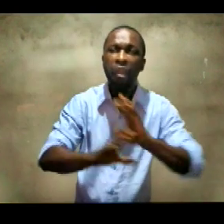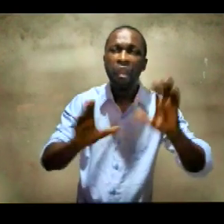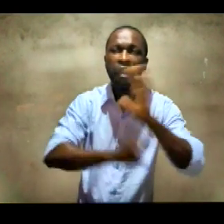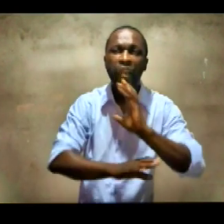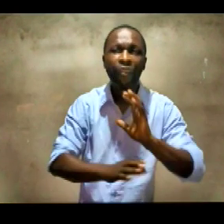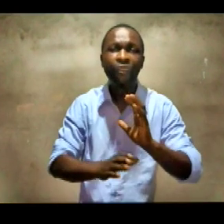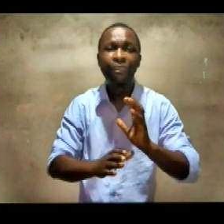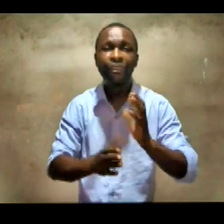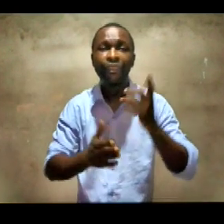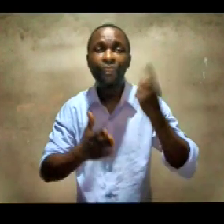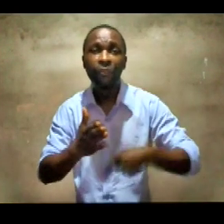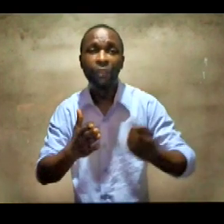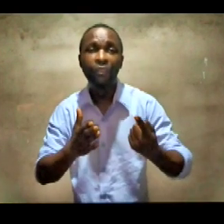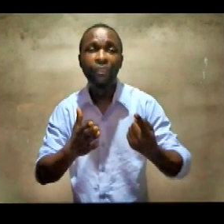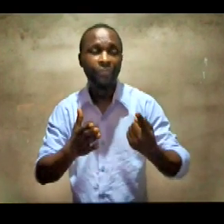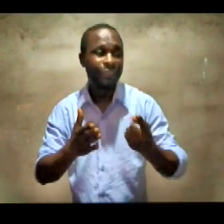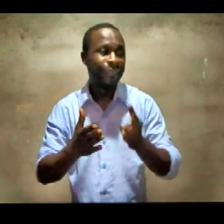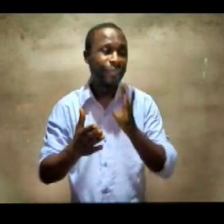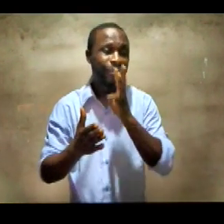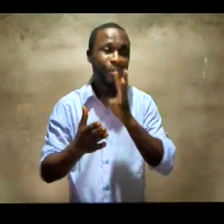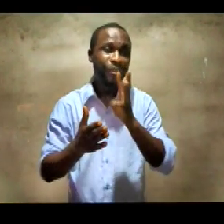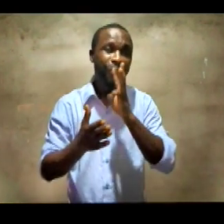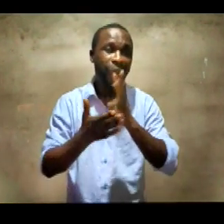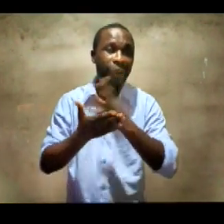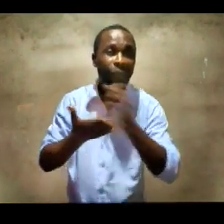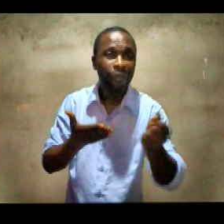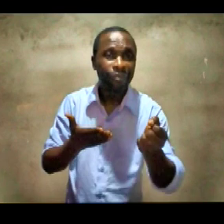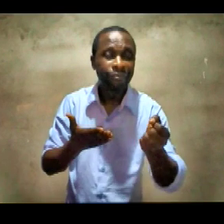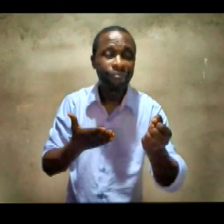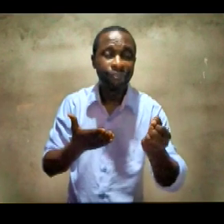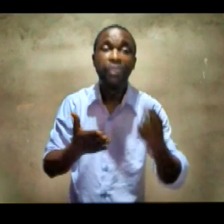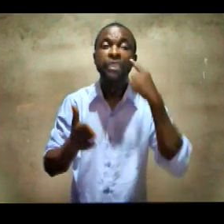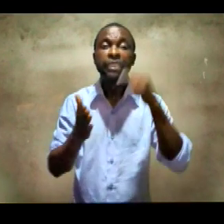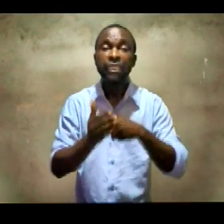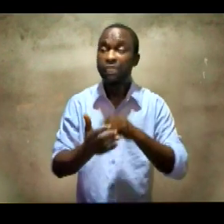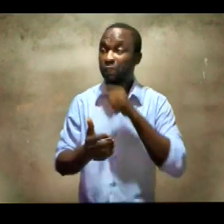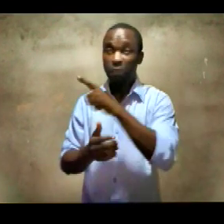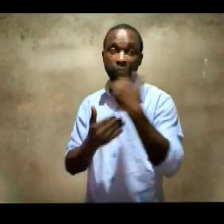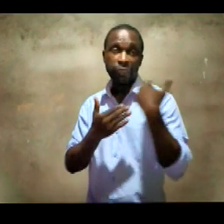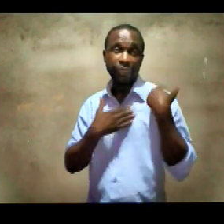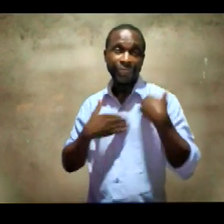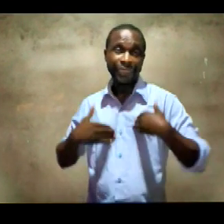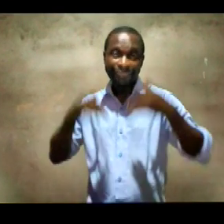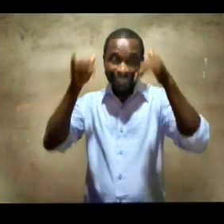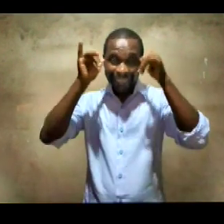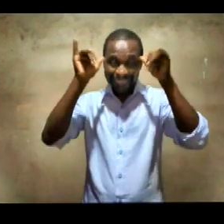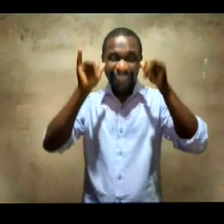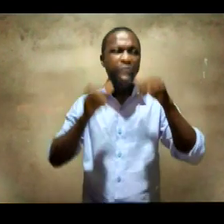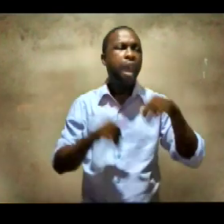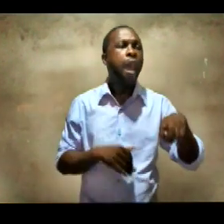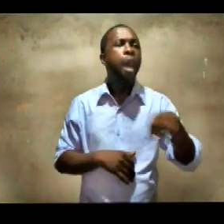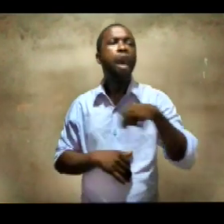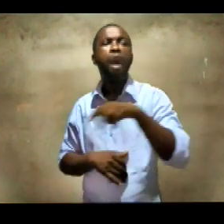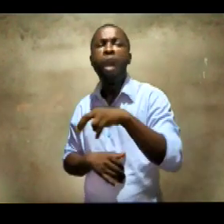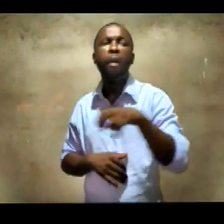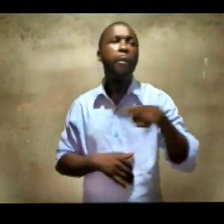Ce clan, de retour de transhumance au Nigeria voisin, a dû parcourir des centaines de kilomètres sous des températures dépassant parfois les 45 degrés pour atteindre